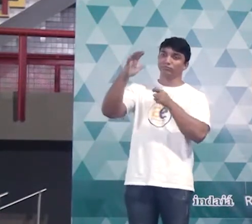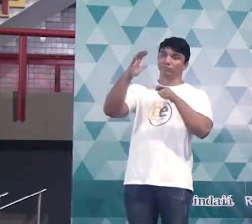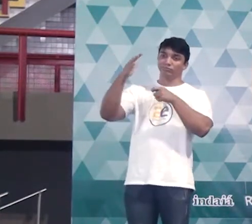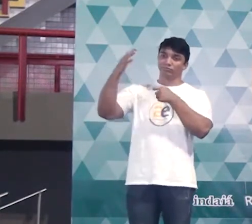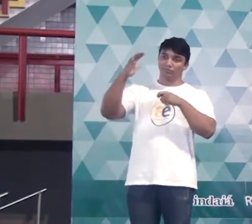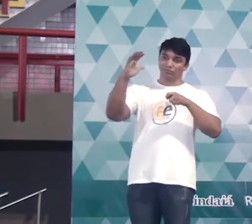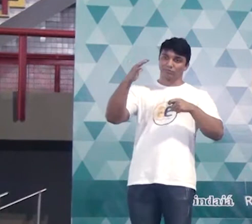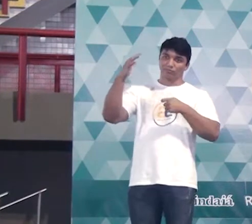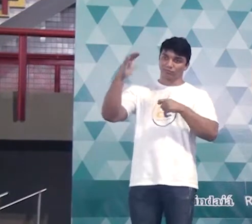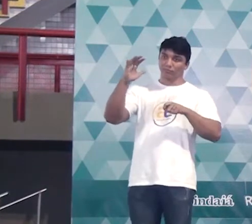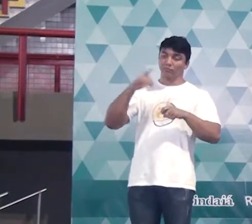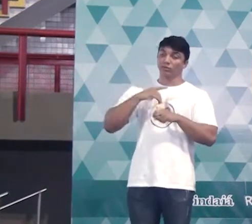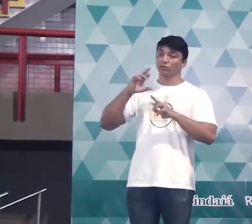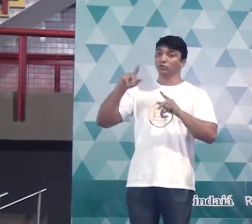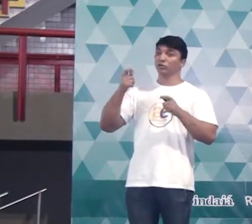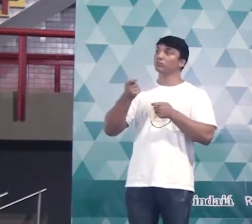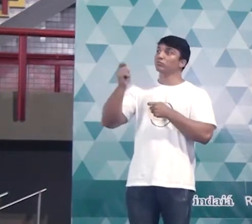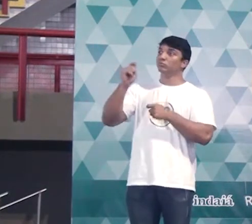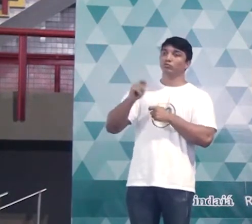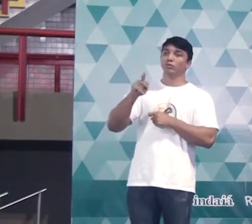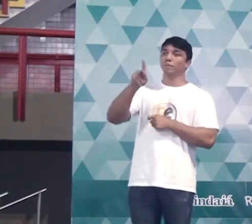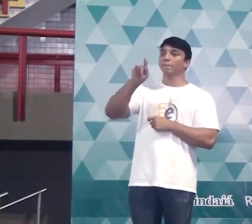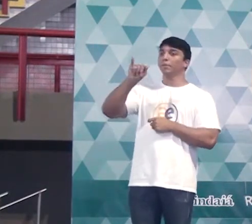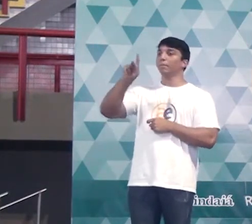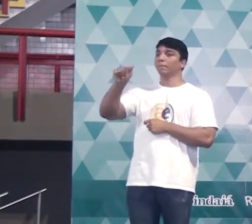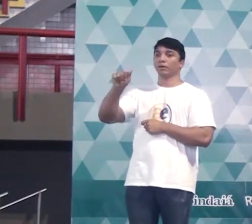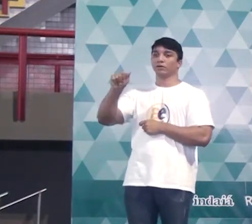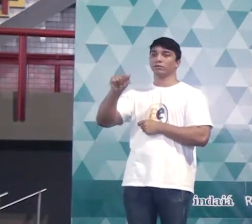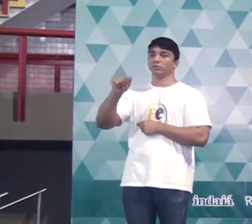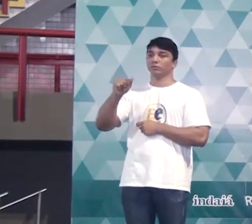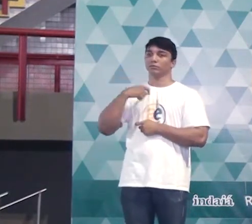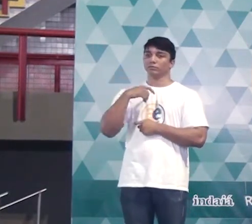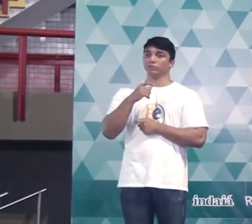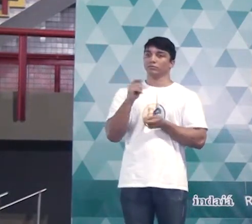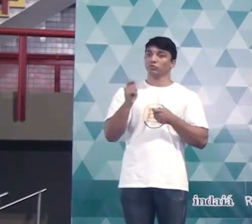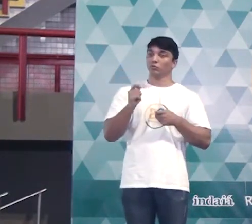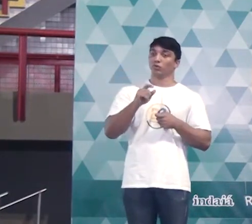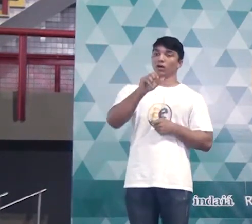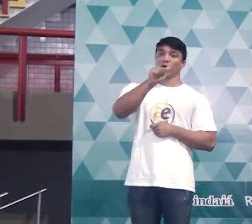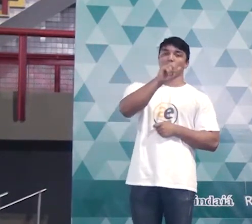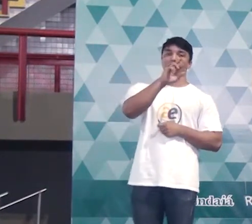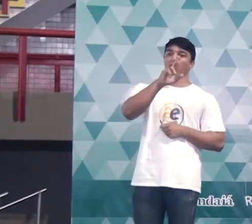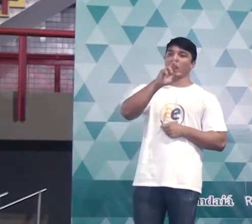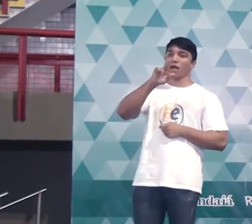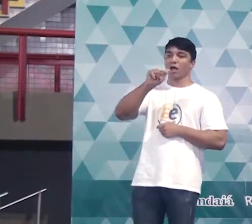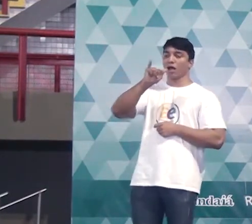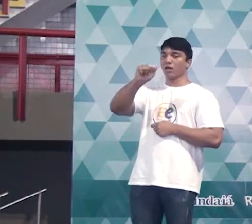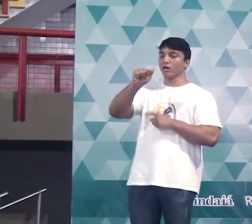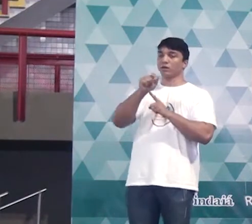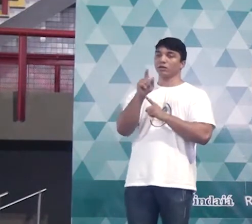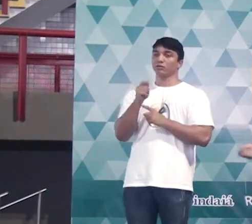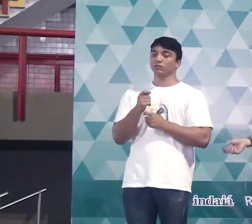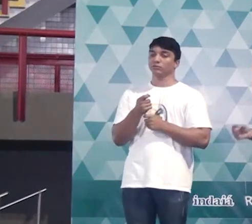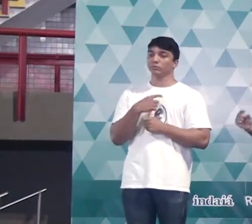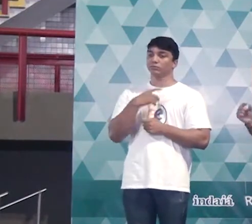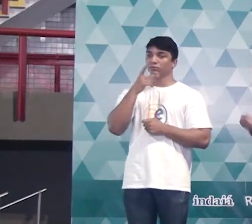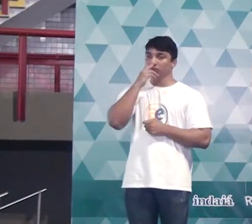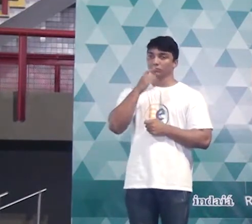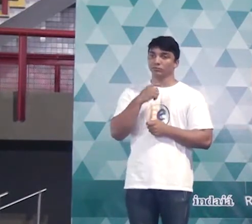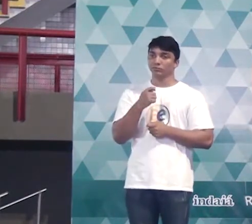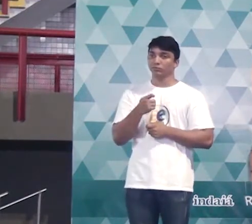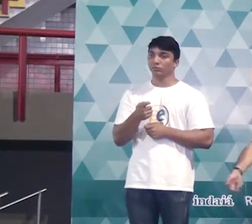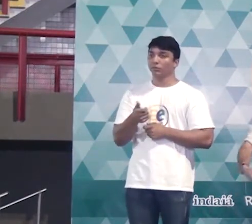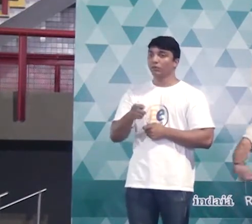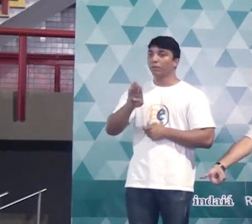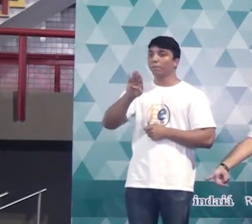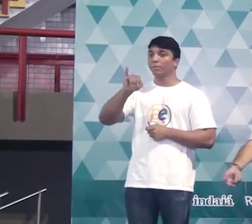eu empino pipa, né? Aqui solta raia, entendeu? Aí eu jogo, como chama, meu Deus?